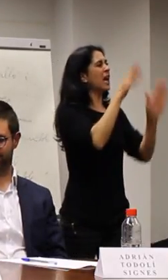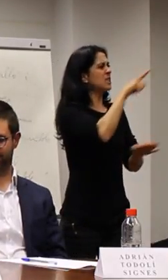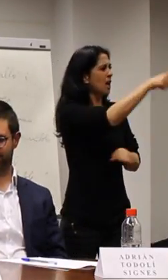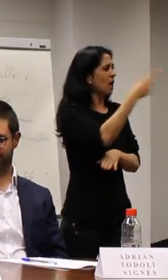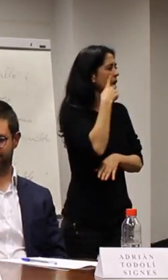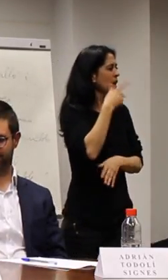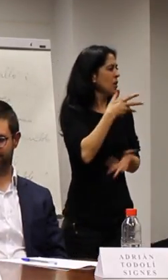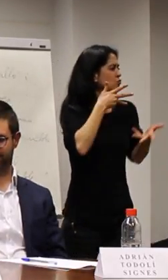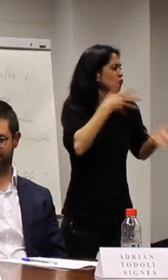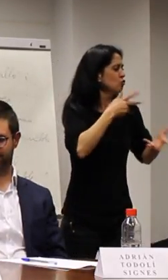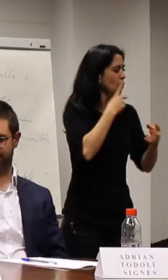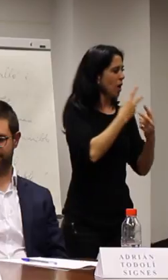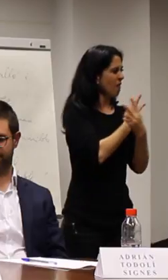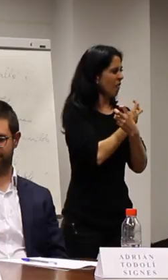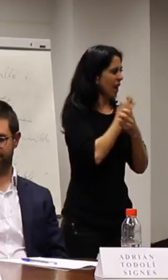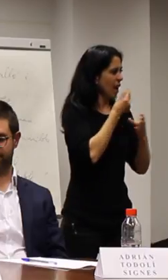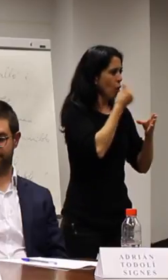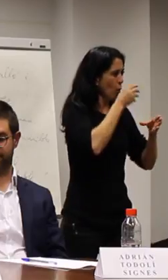lisi,